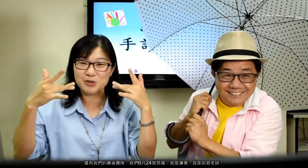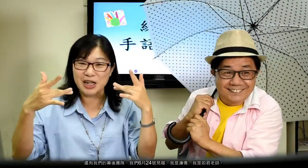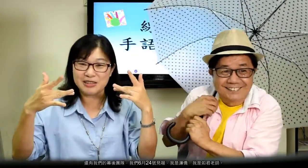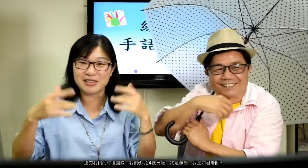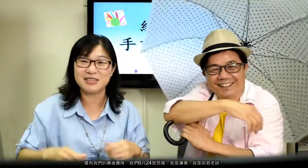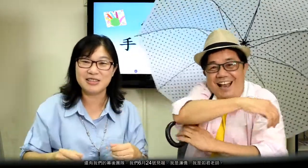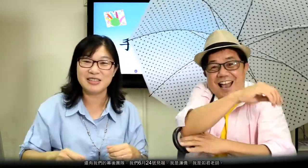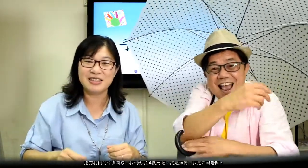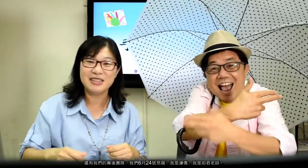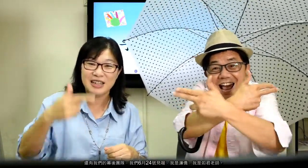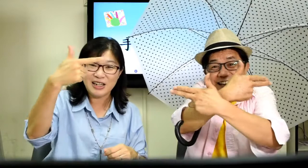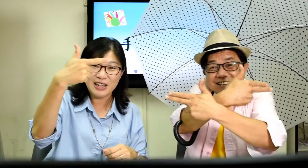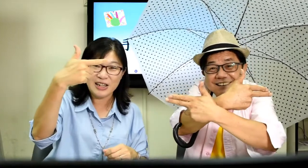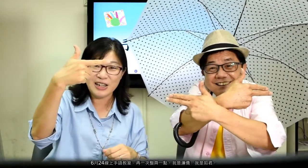今老师。